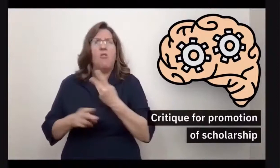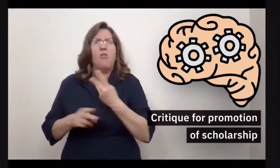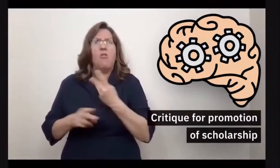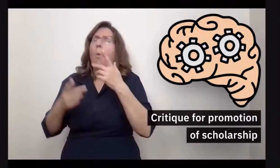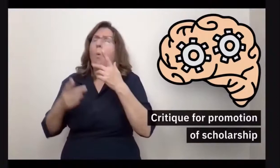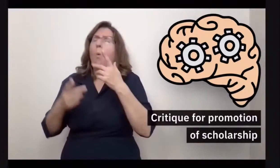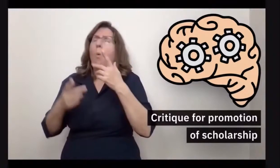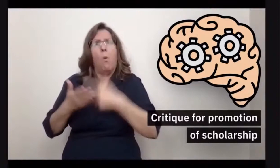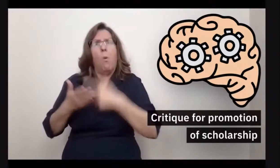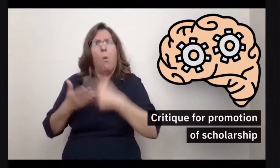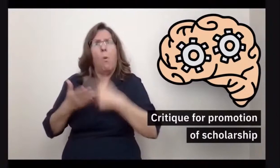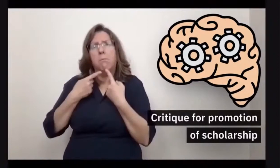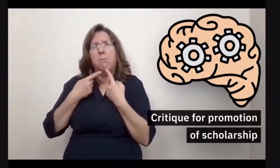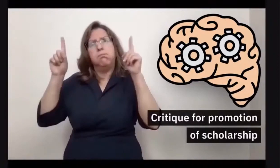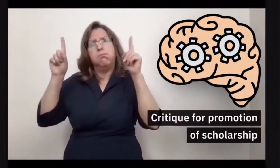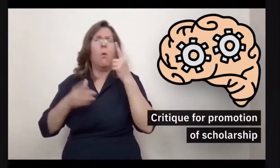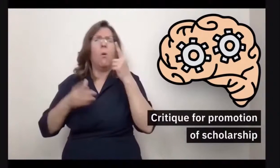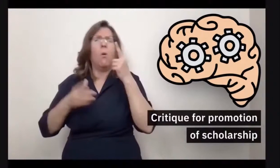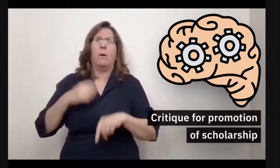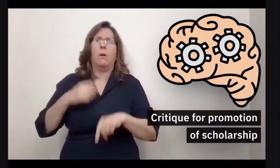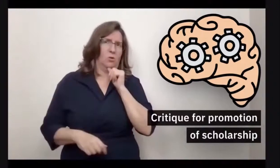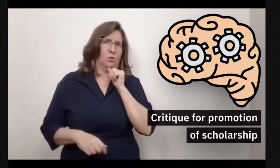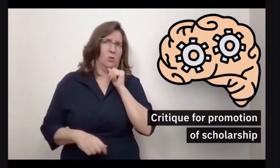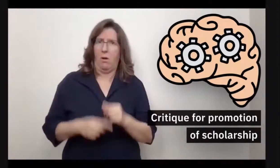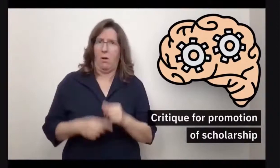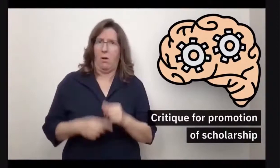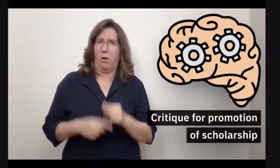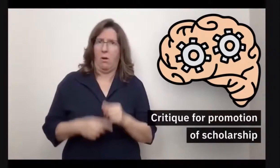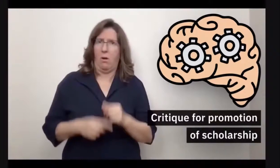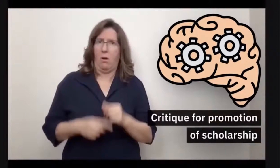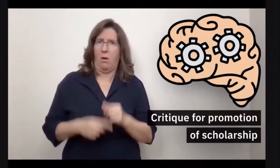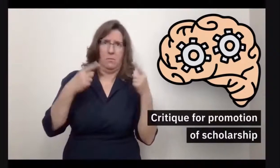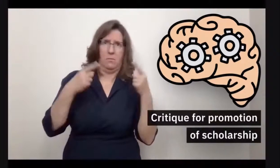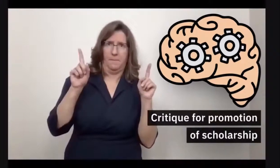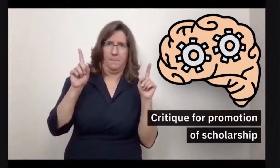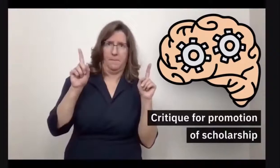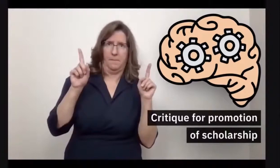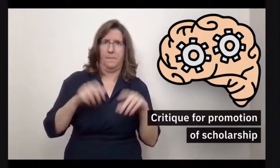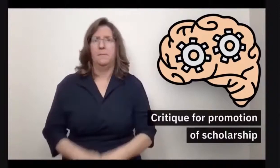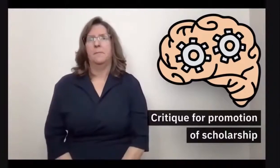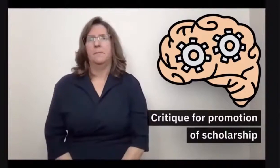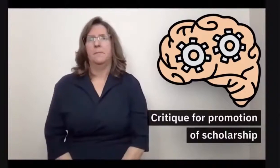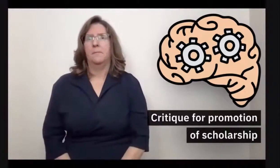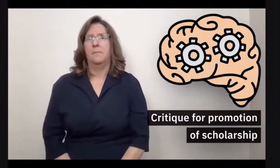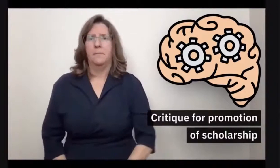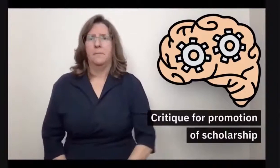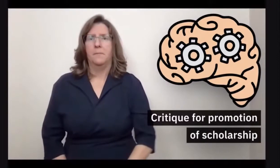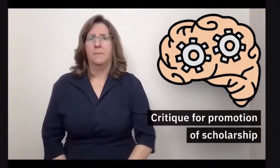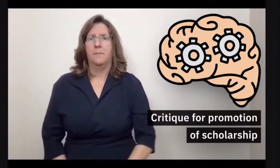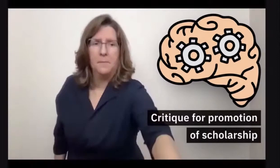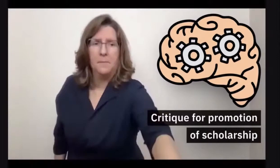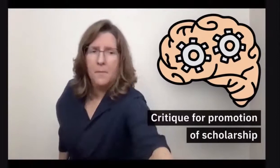Eso nos puede llevar a esos hallazgos sorpresivos y a la innovación que no se